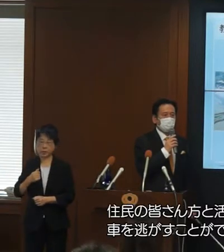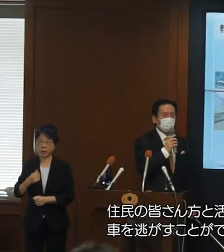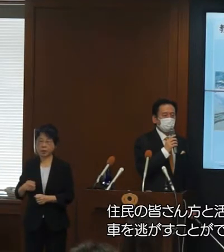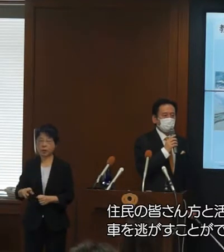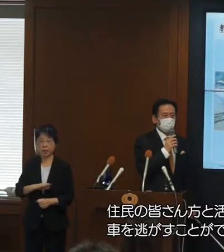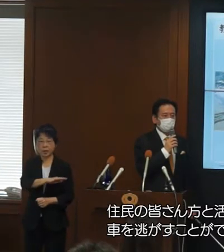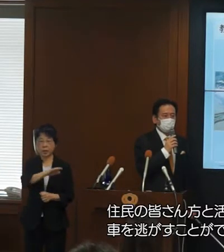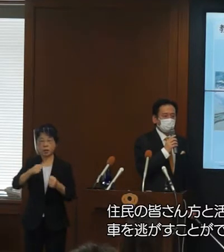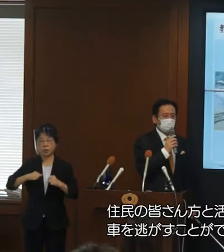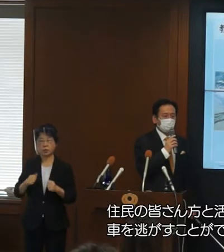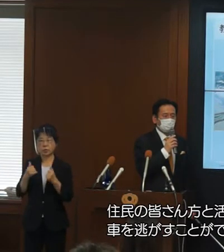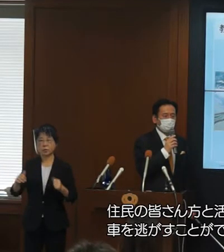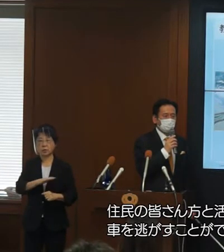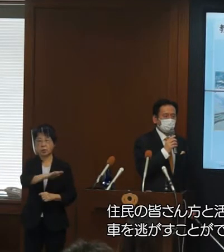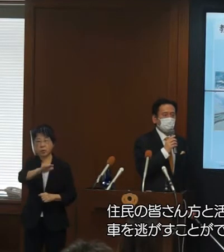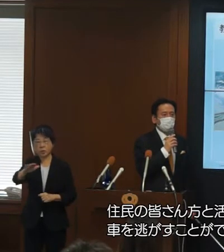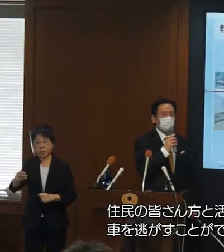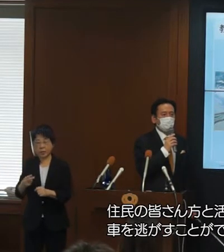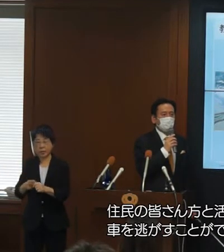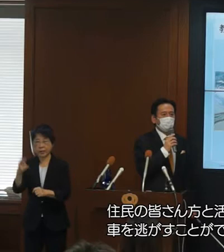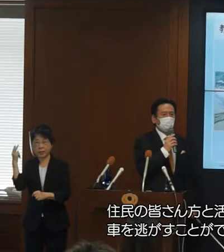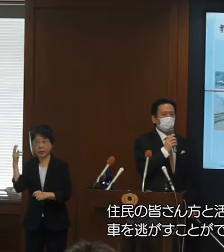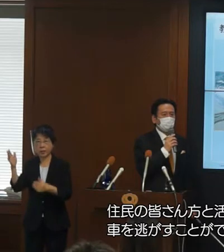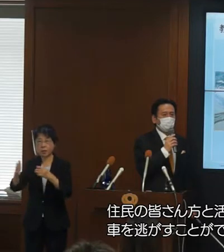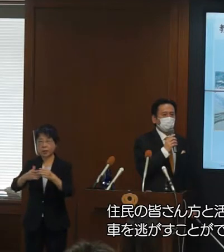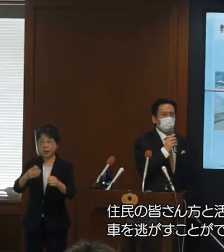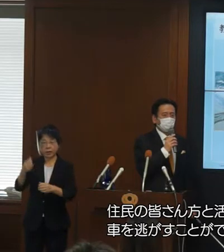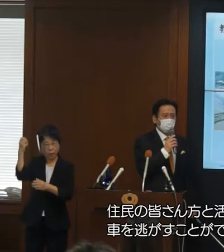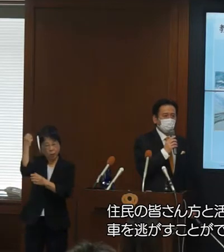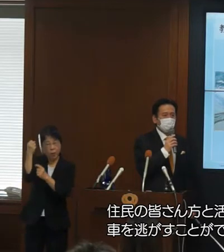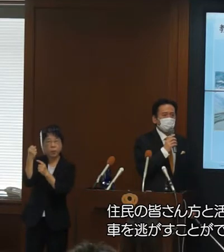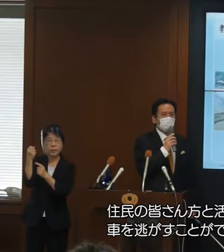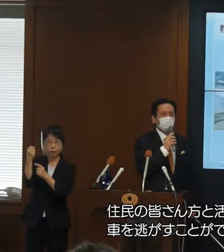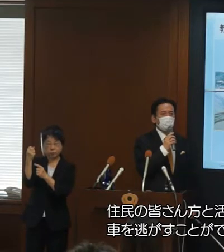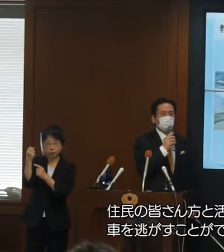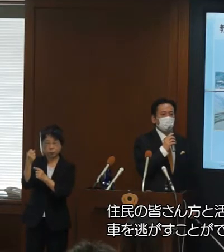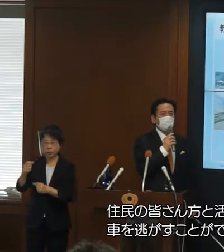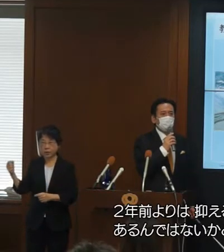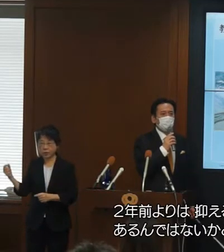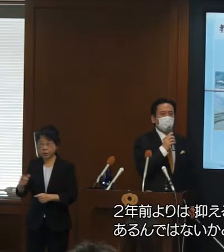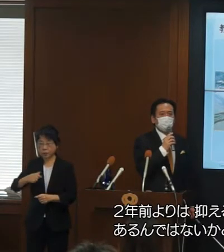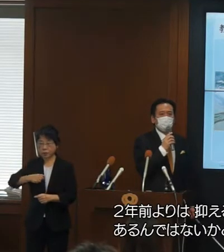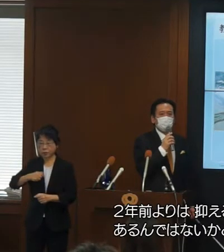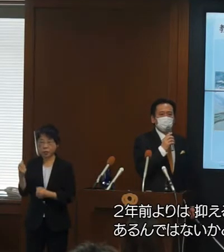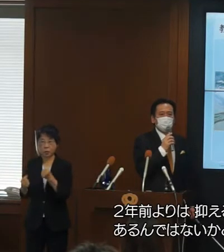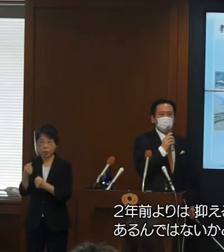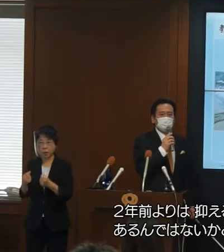方で生きていたところとしては、車を逃がすことができたり、